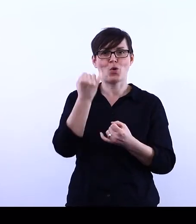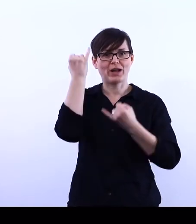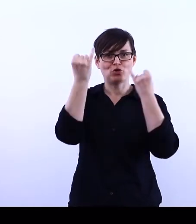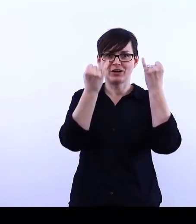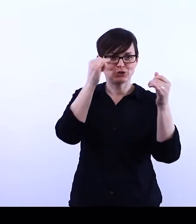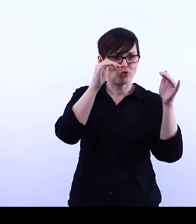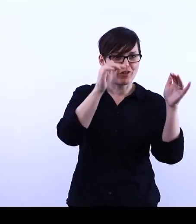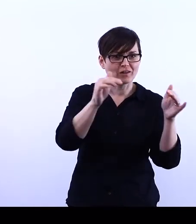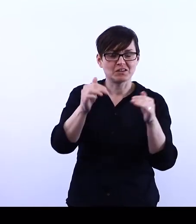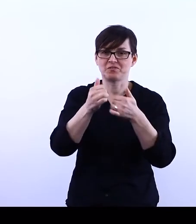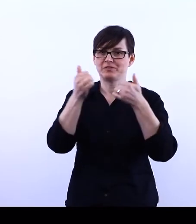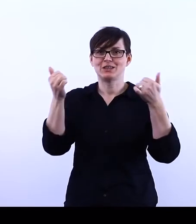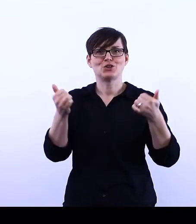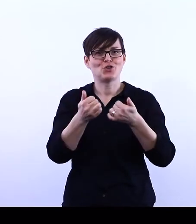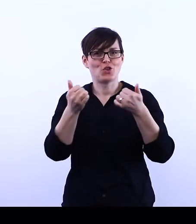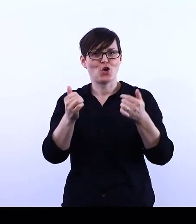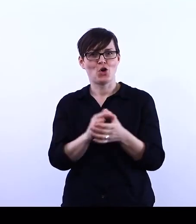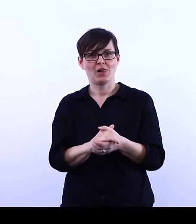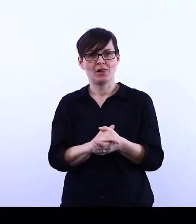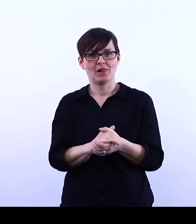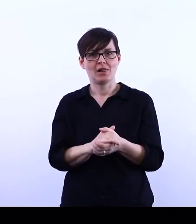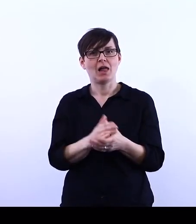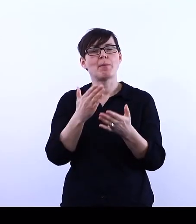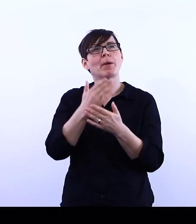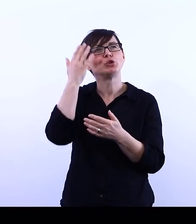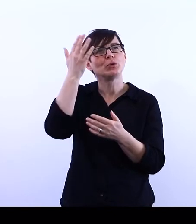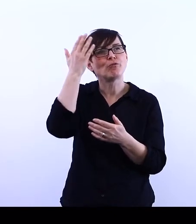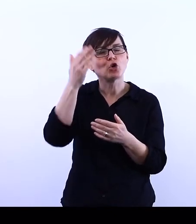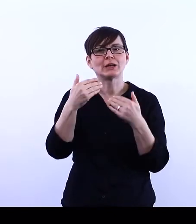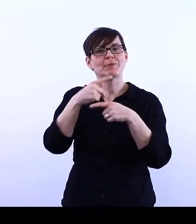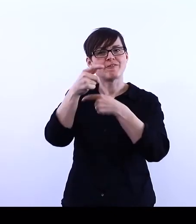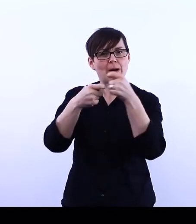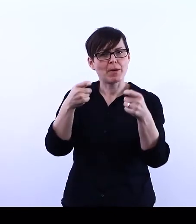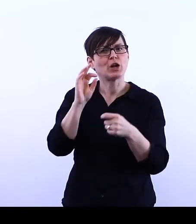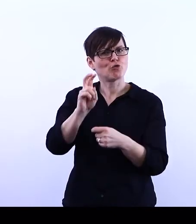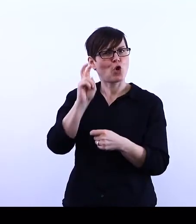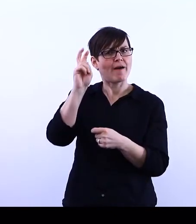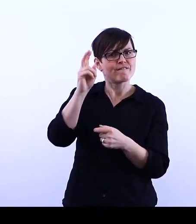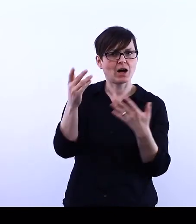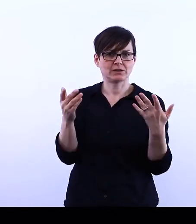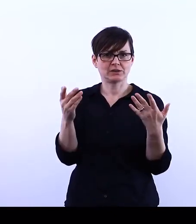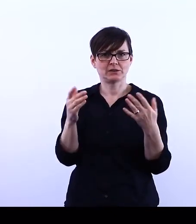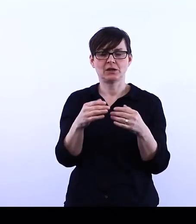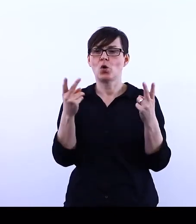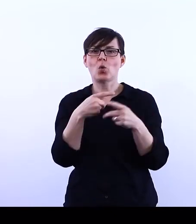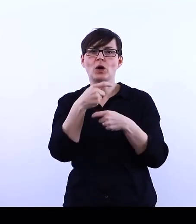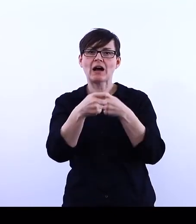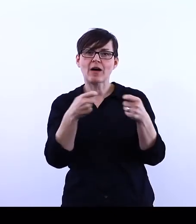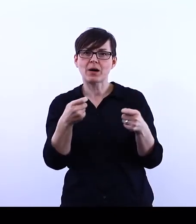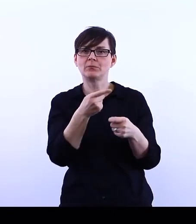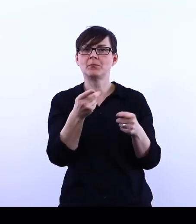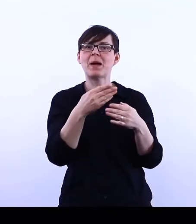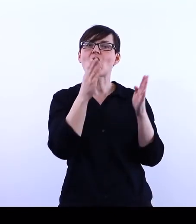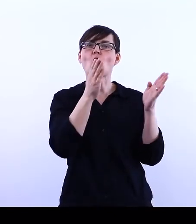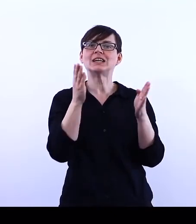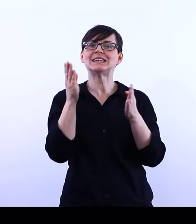jetzt vielleicht an einen Erwachsenenverband denkt oder auch Verbände, die etwas konservativer